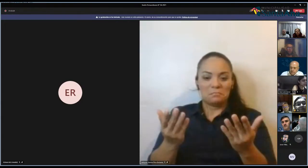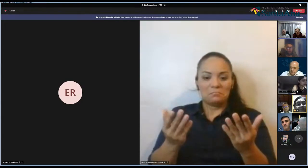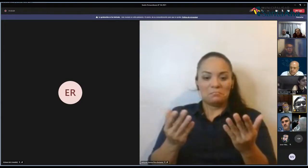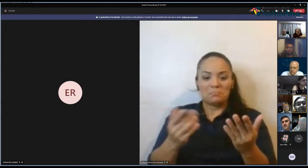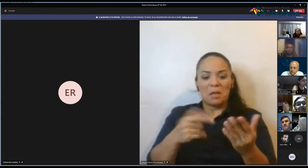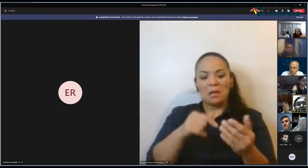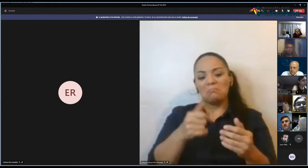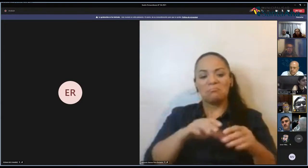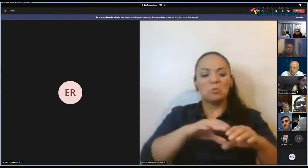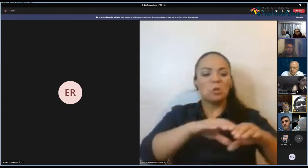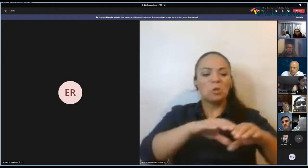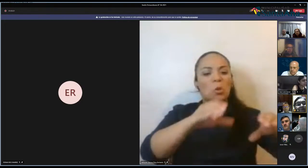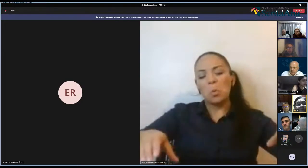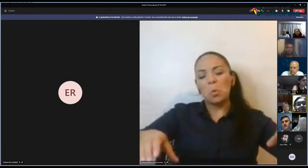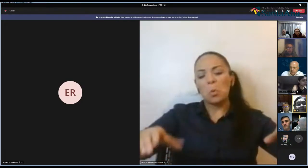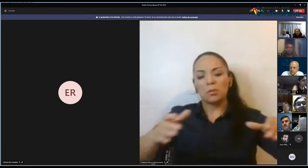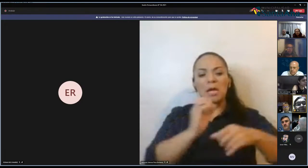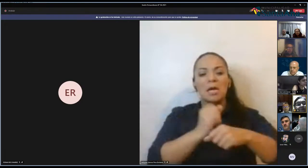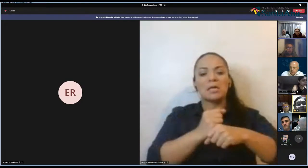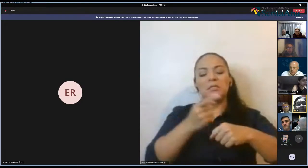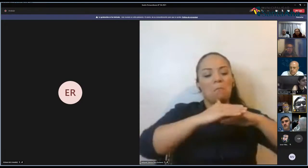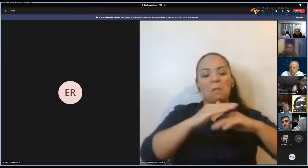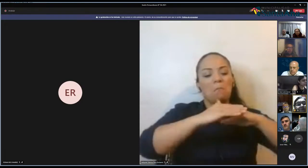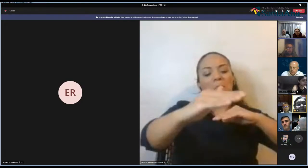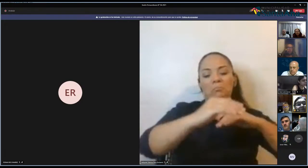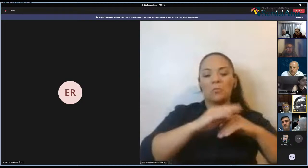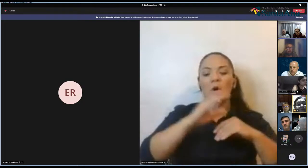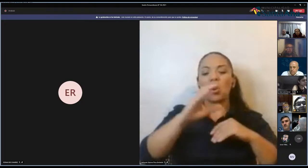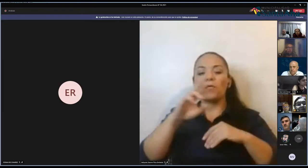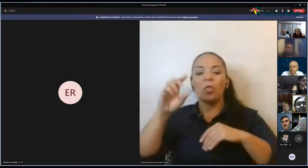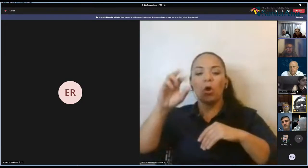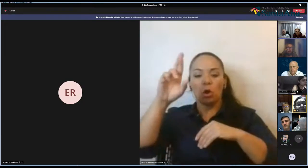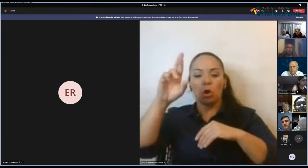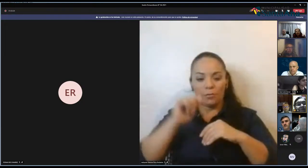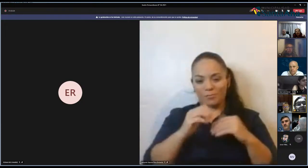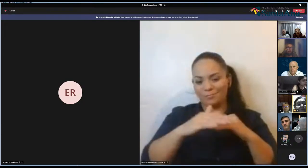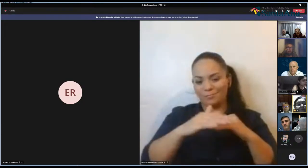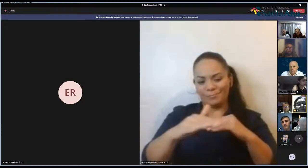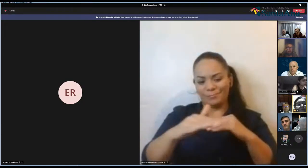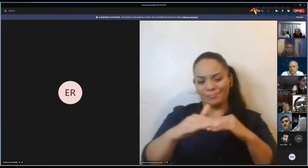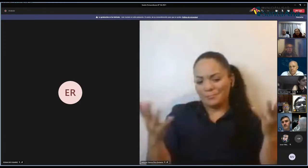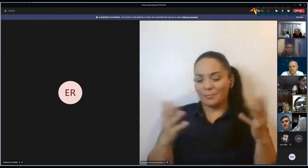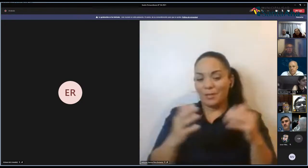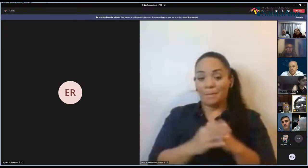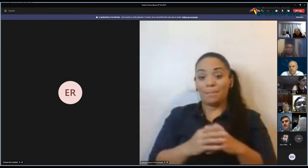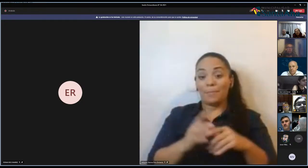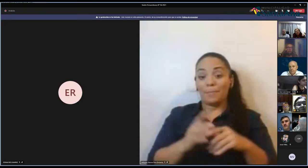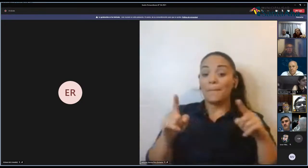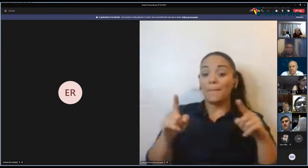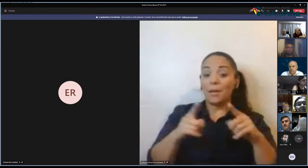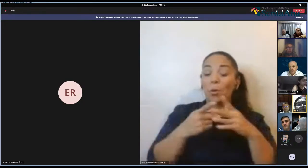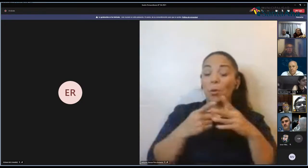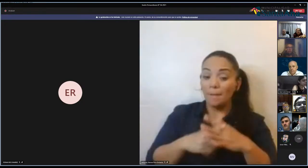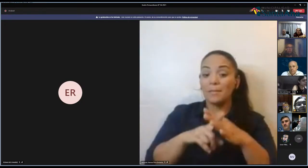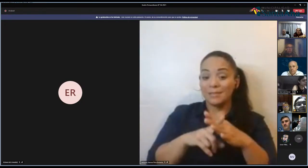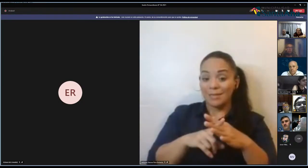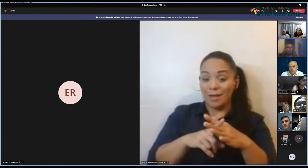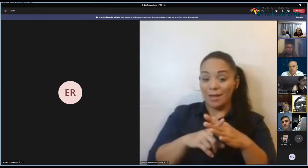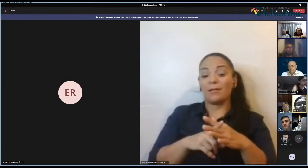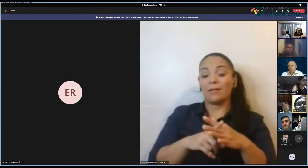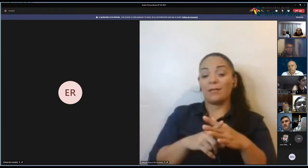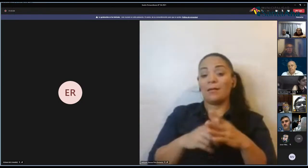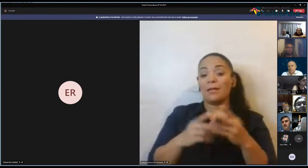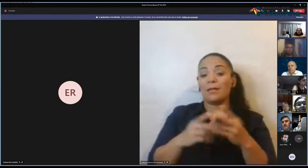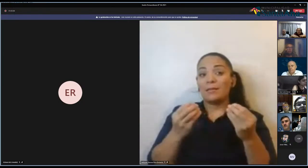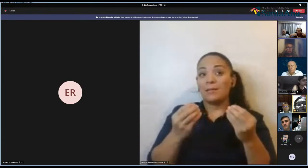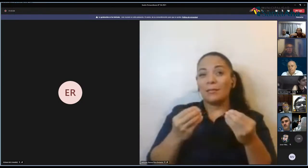y hacía un corredor encima de la casa pero al empezar tanta tanta tanta